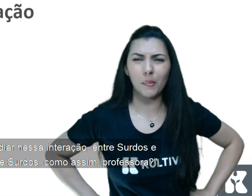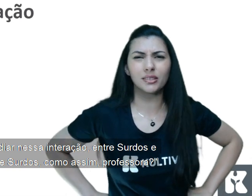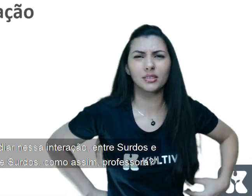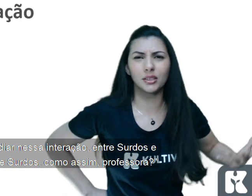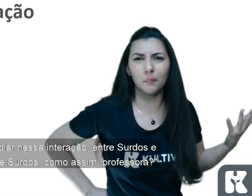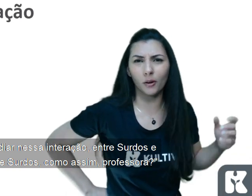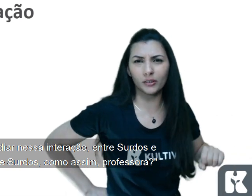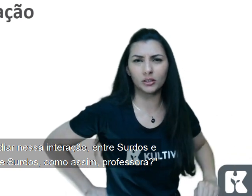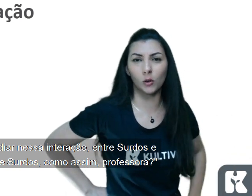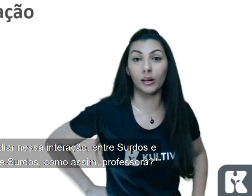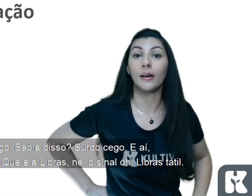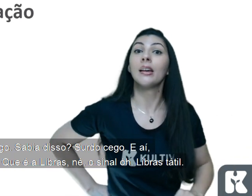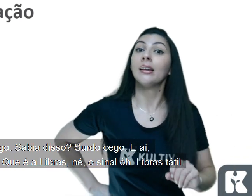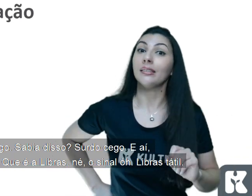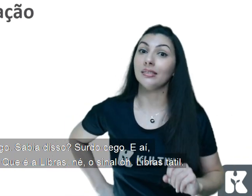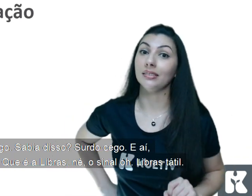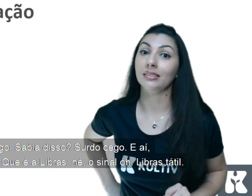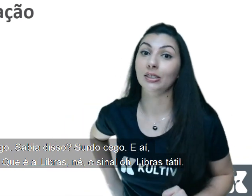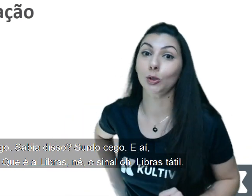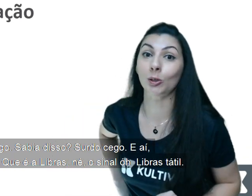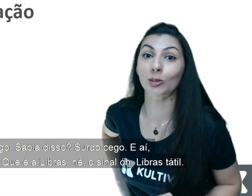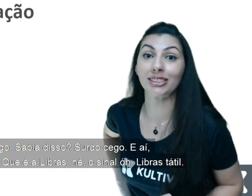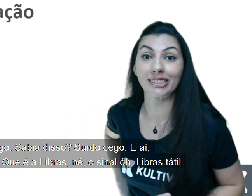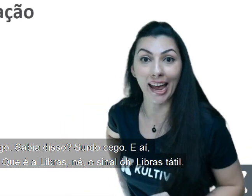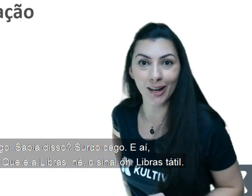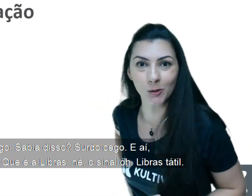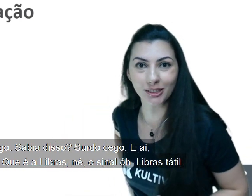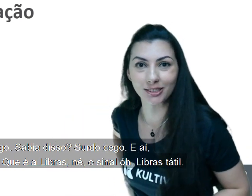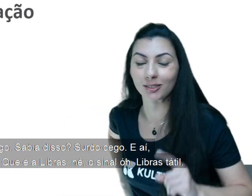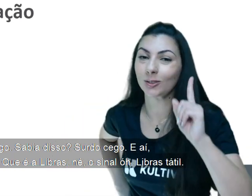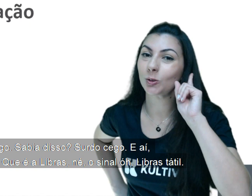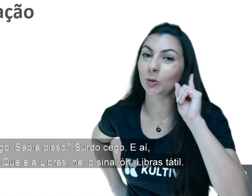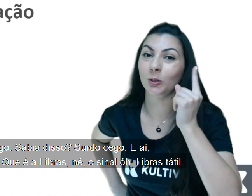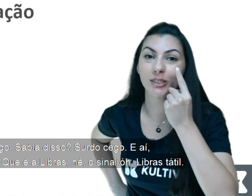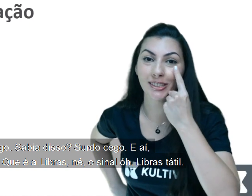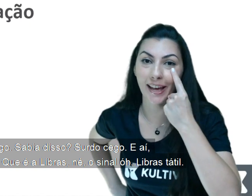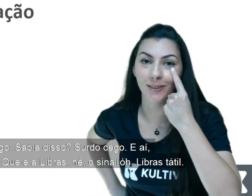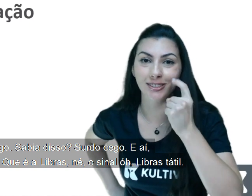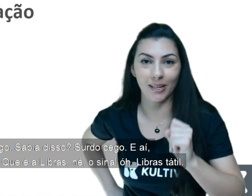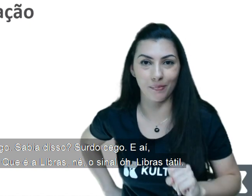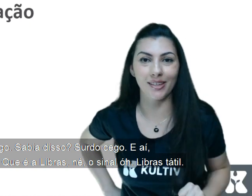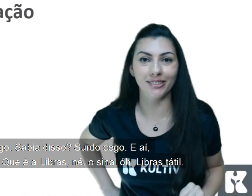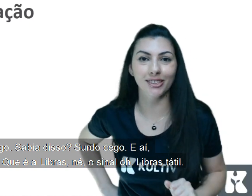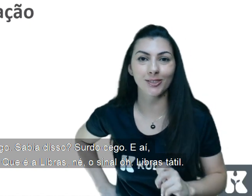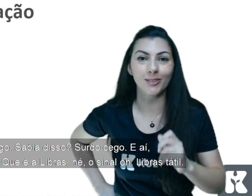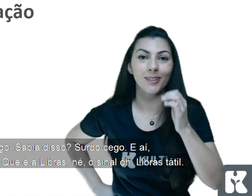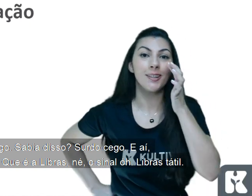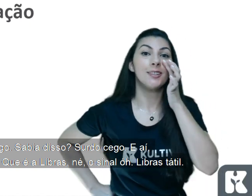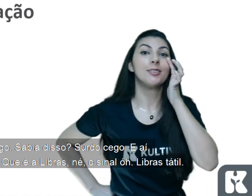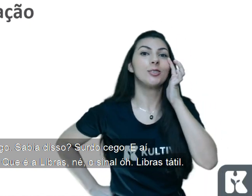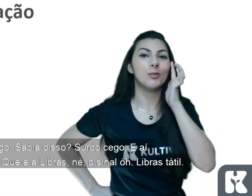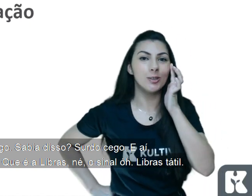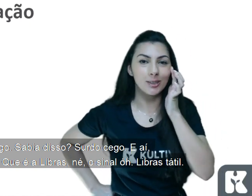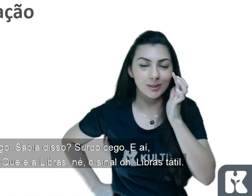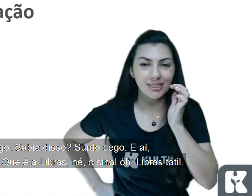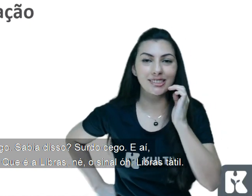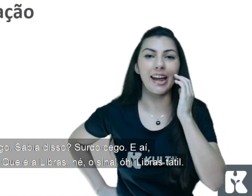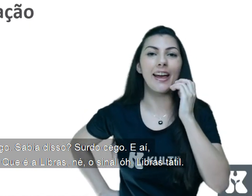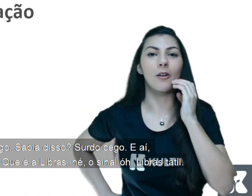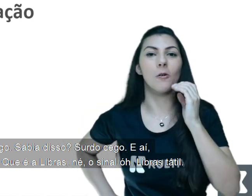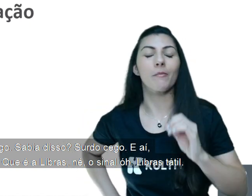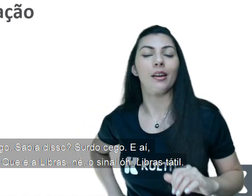surdos? Como assim, professora? Existem surdos cegos. Surdo cego, sabia disso?